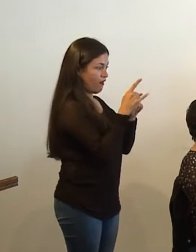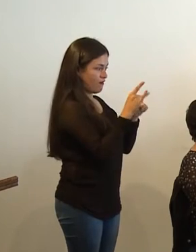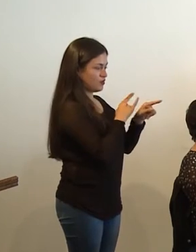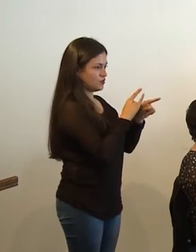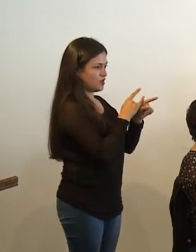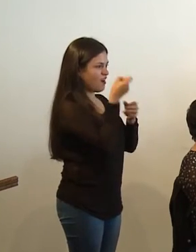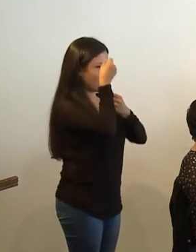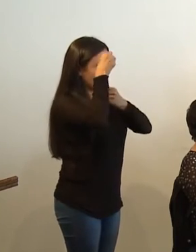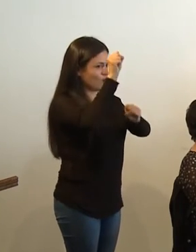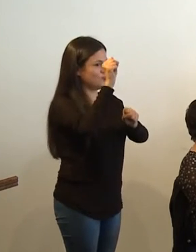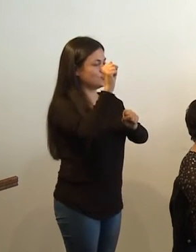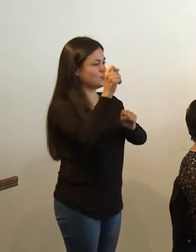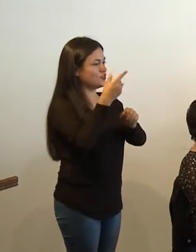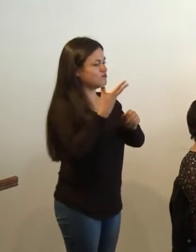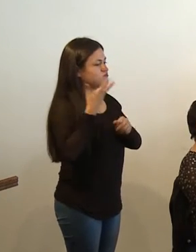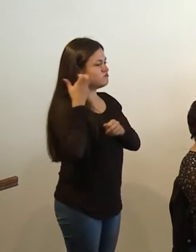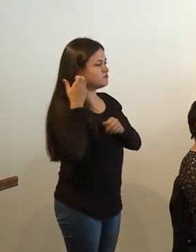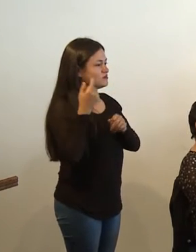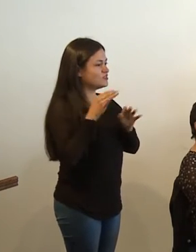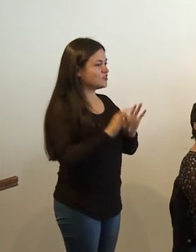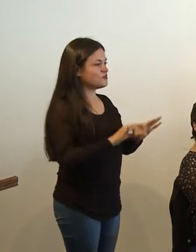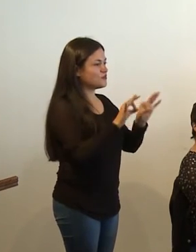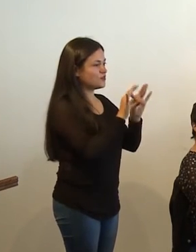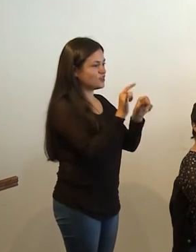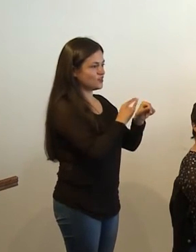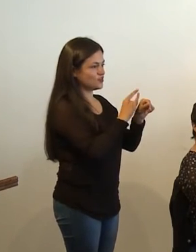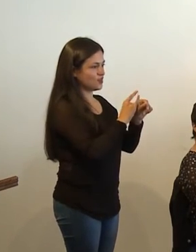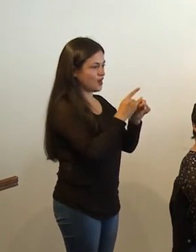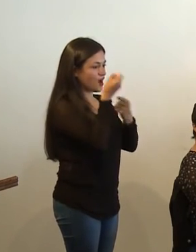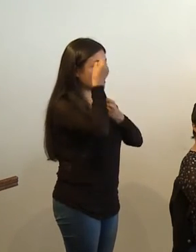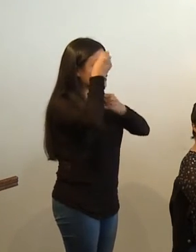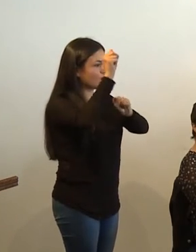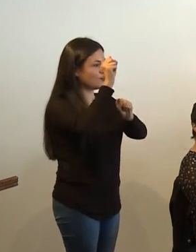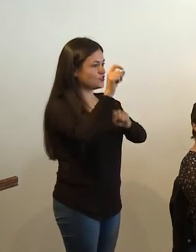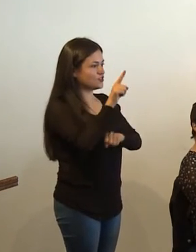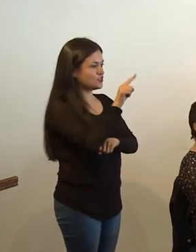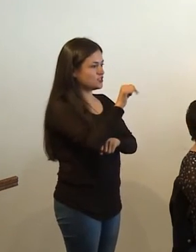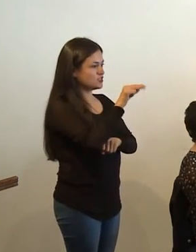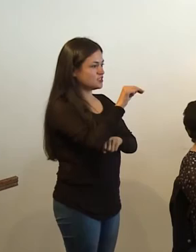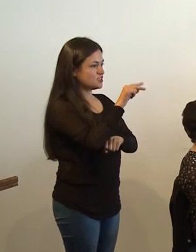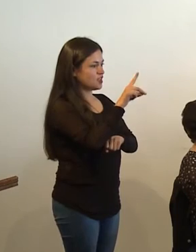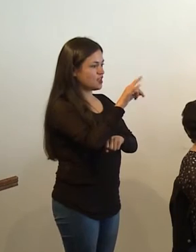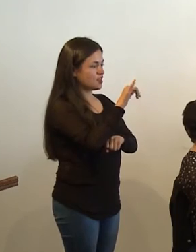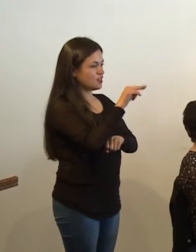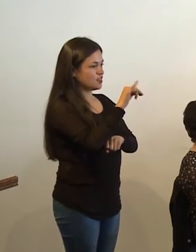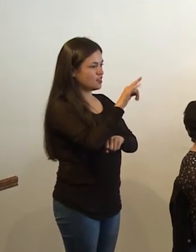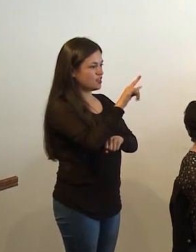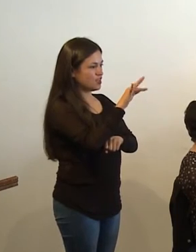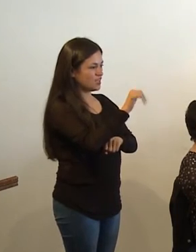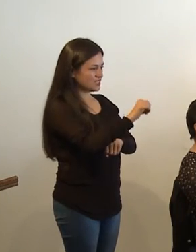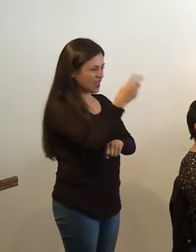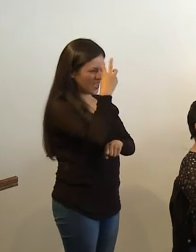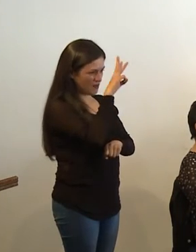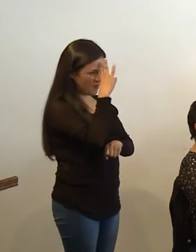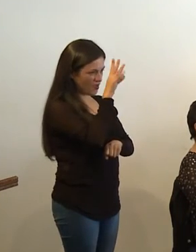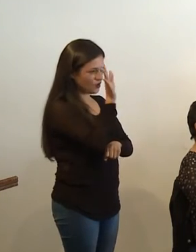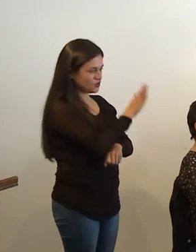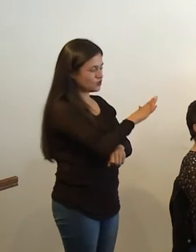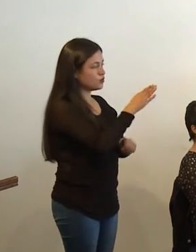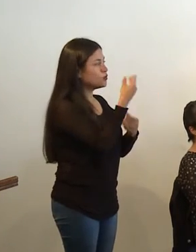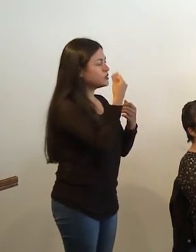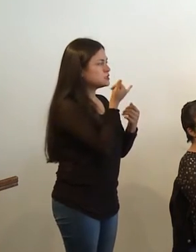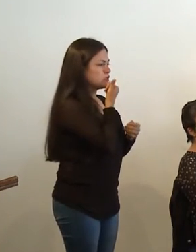tenía presencia histórica, que fue la Revolución Sandinista, y que una de las primeras acciones de la